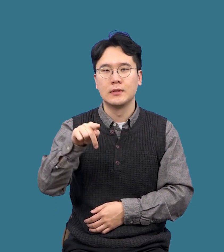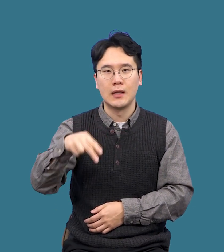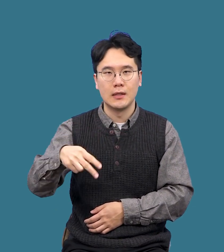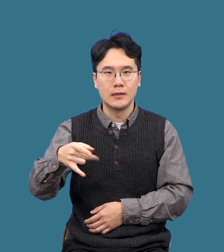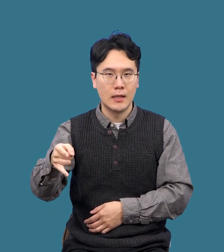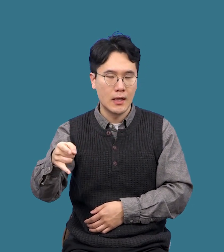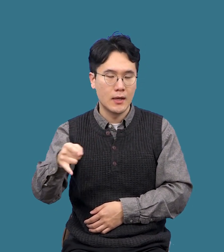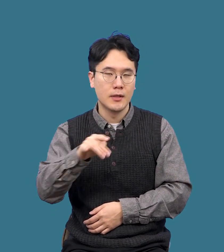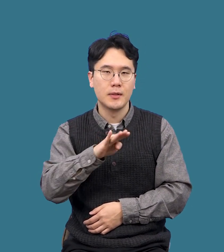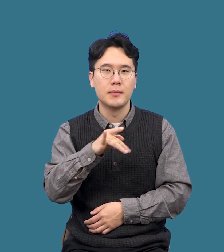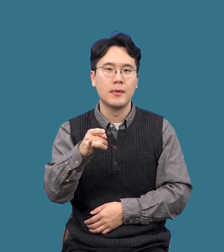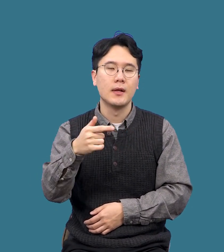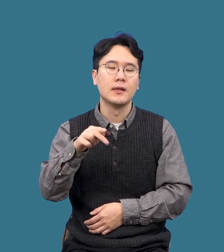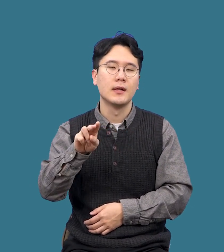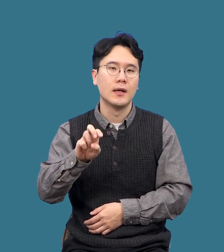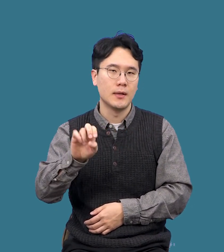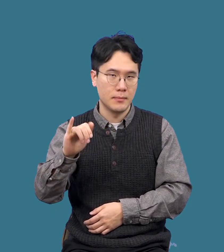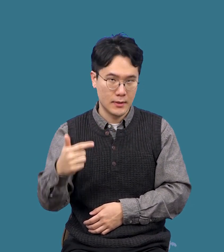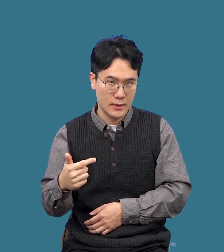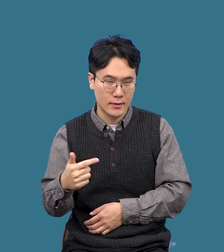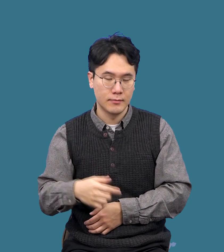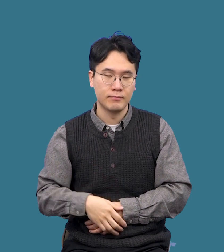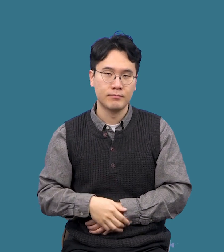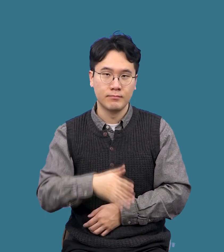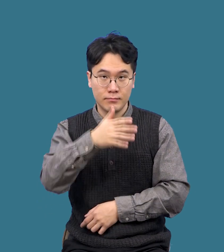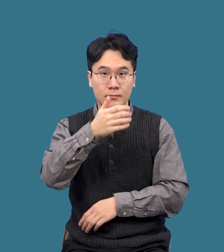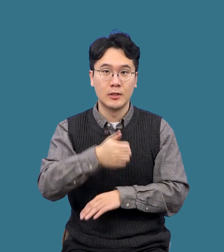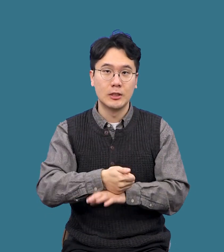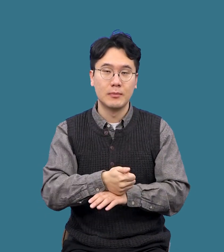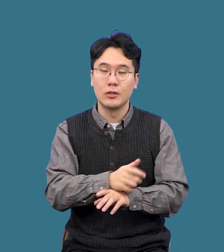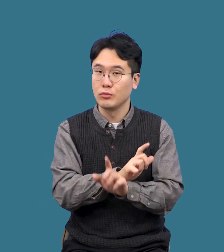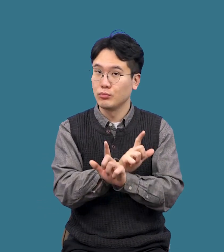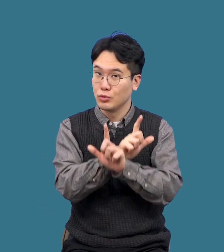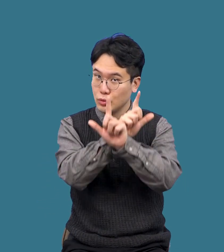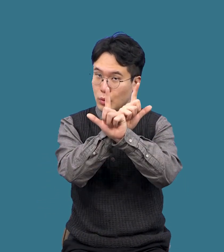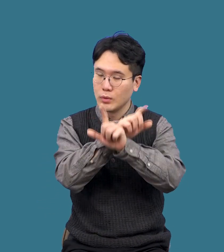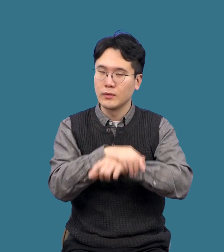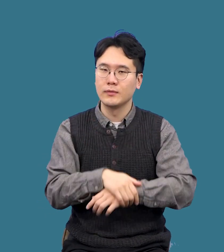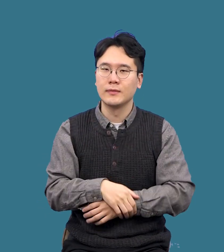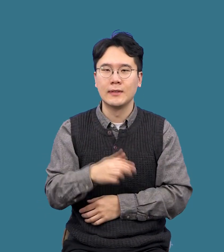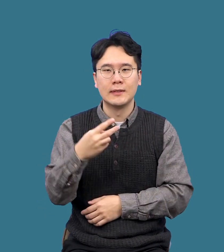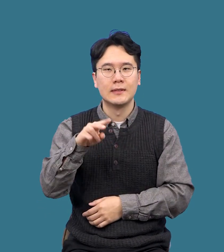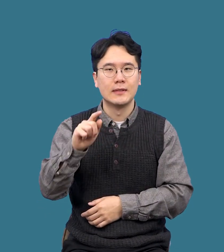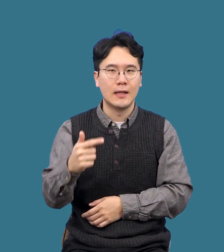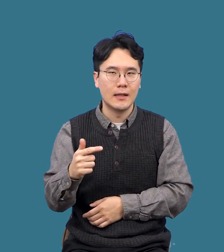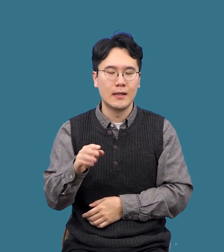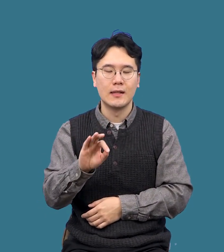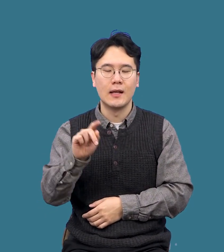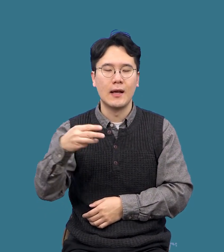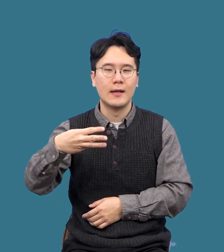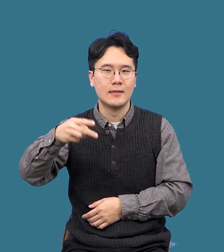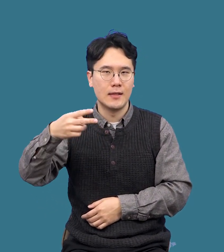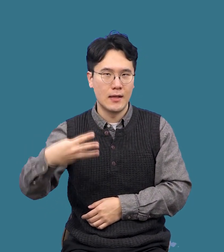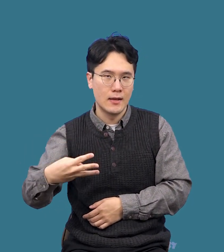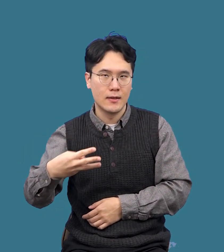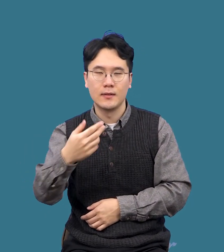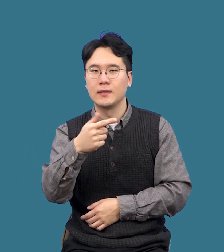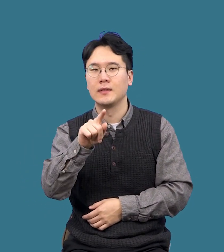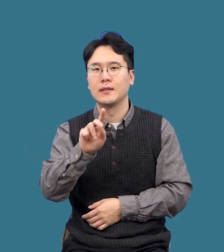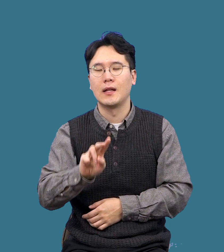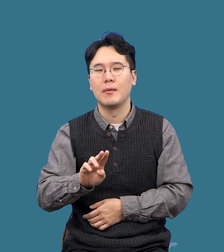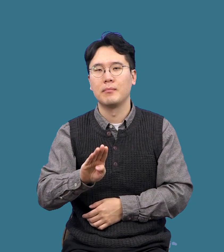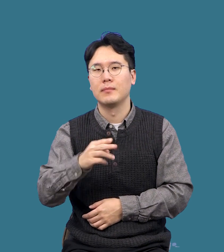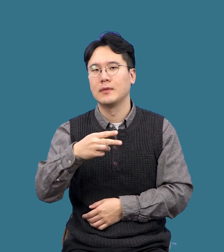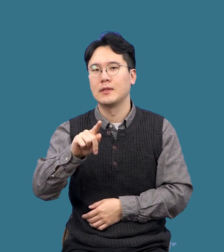배치하고, 마지막 북쪽에 단과 아셀과 납달리의 군대가